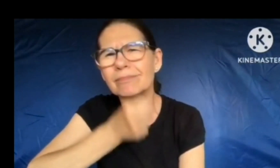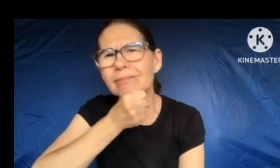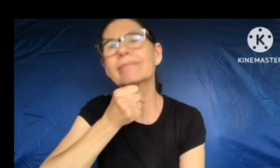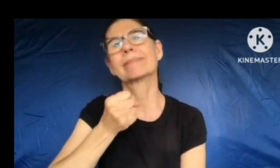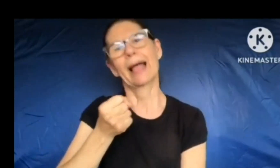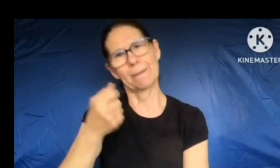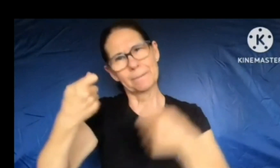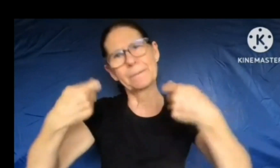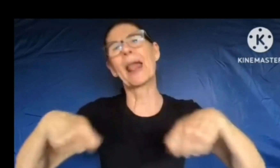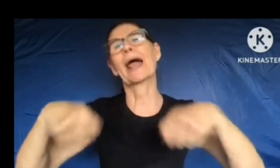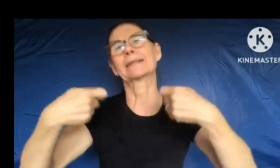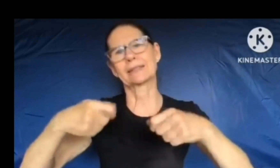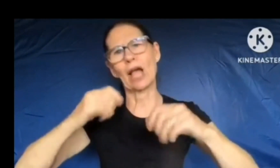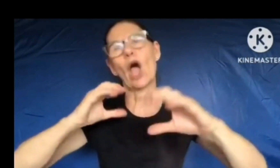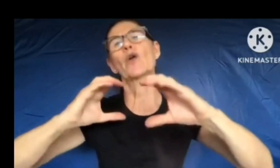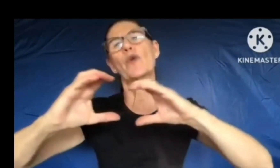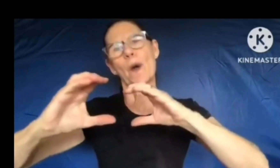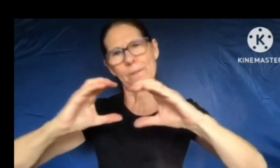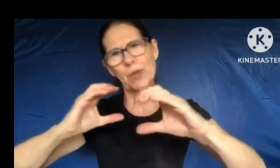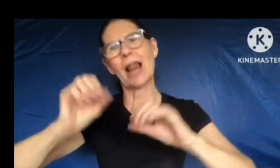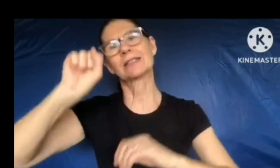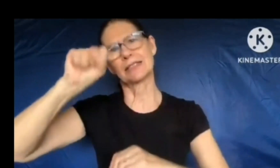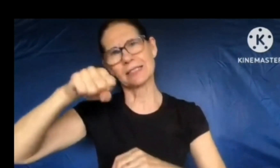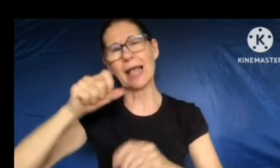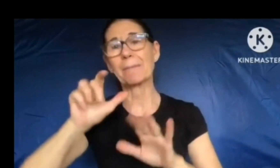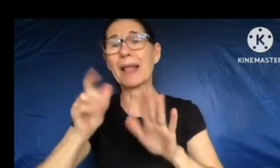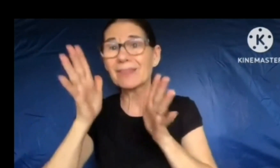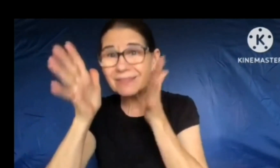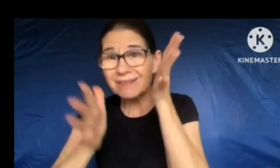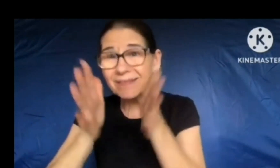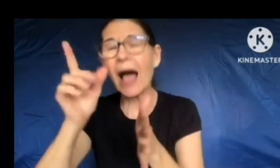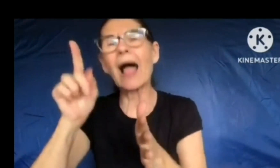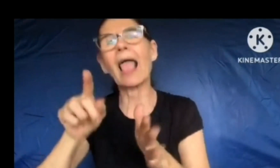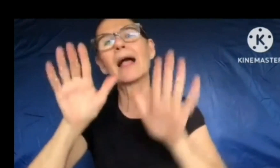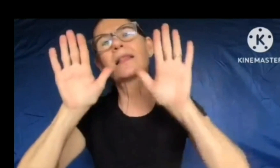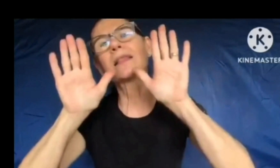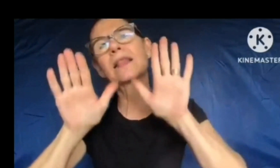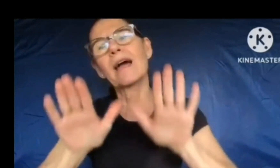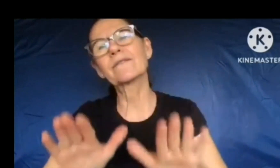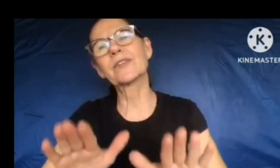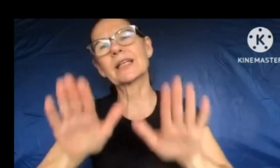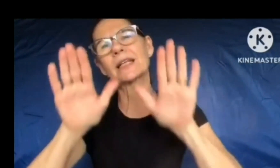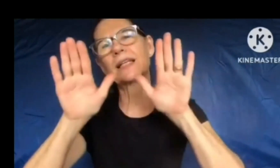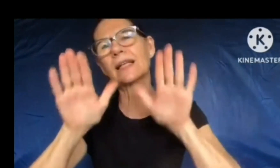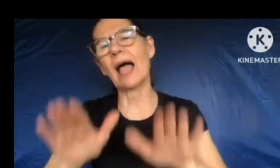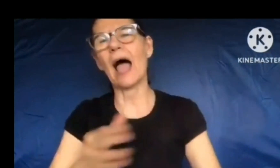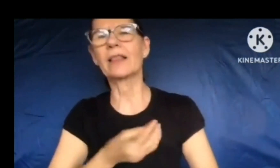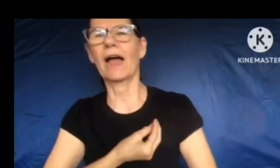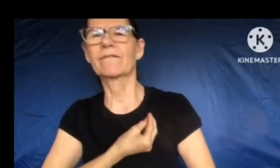Agora, falando dos surdos idosos, precisa também ter uma comunicação em libras com os surdos idosos,